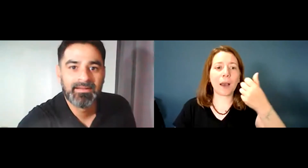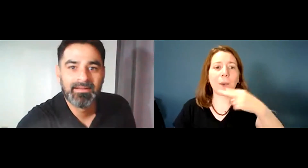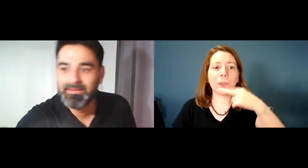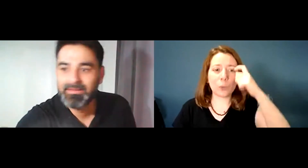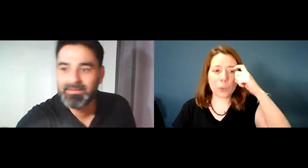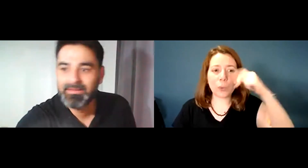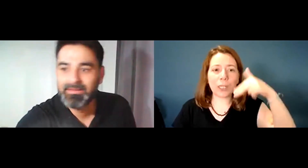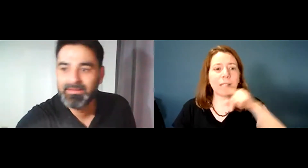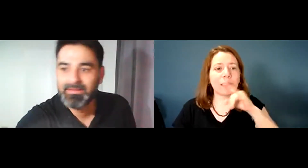aventura